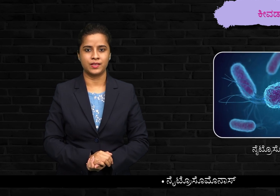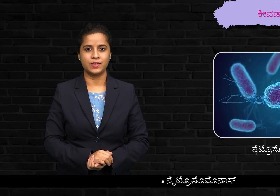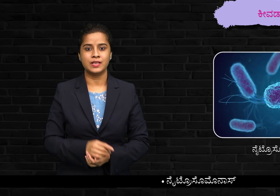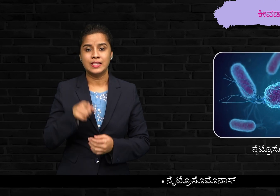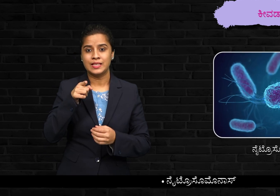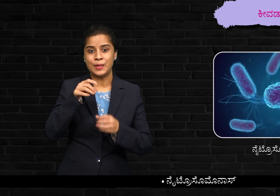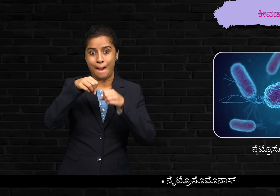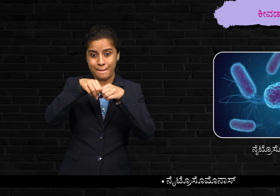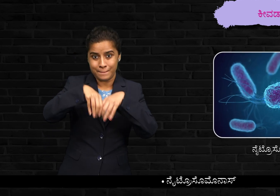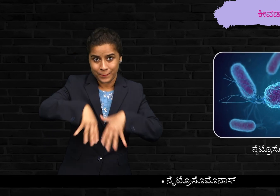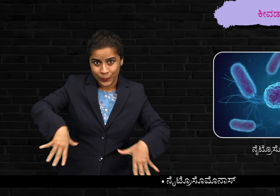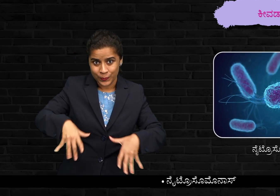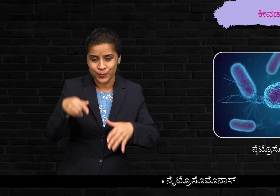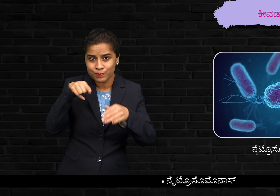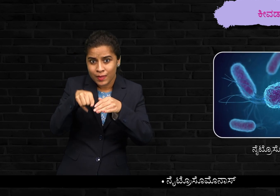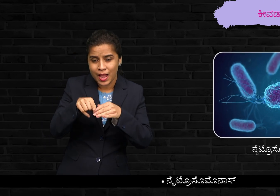ನೈಟ್ರೋಸೋಮೋನಾಸ್,